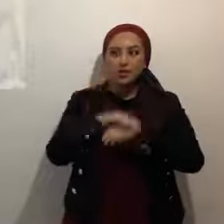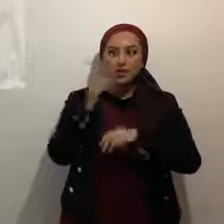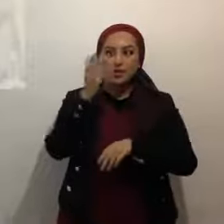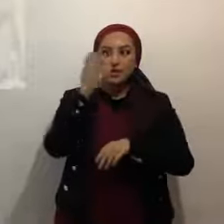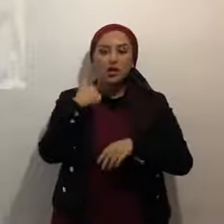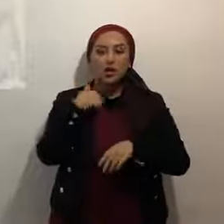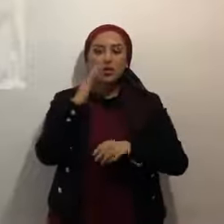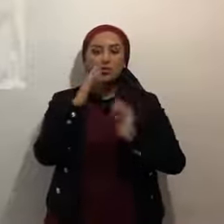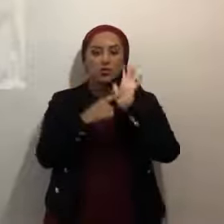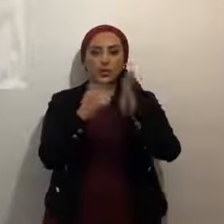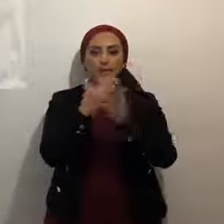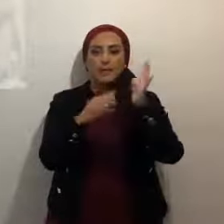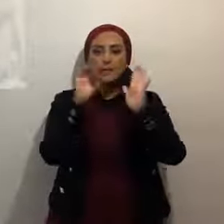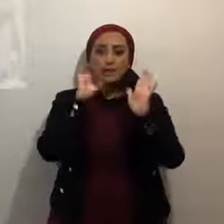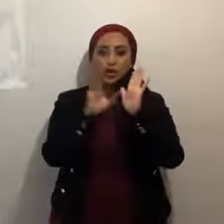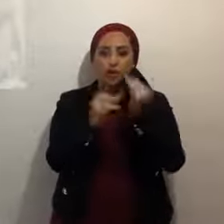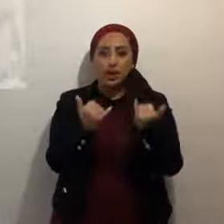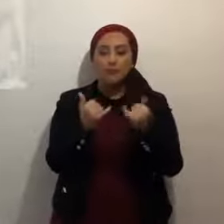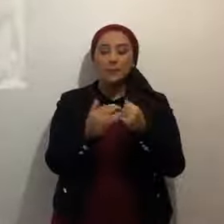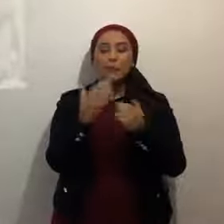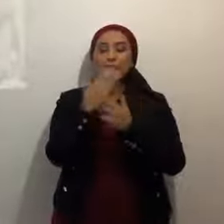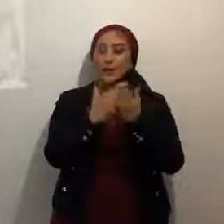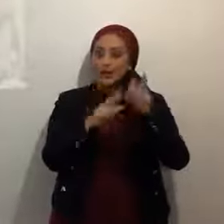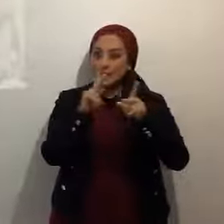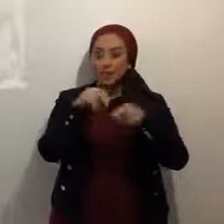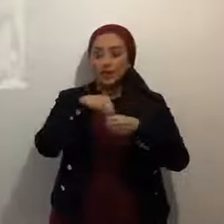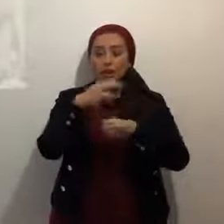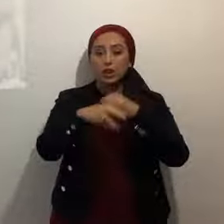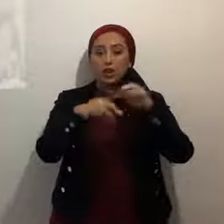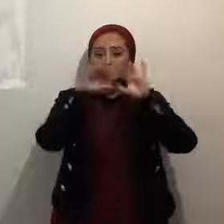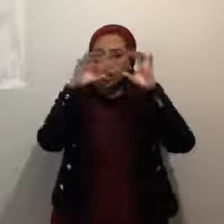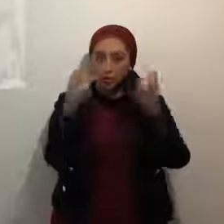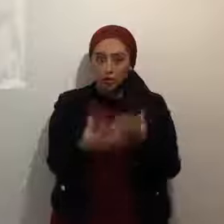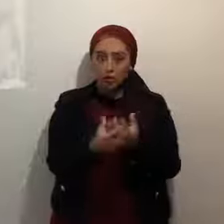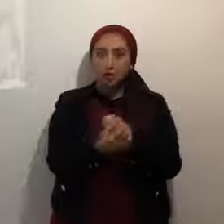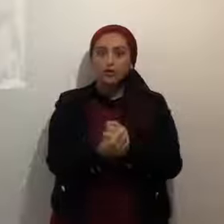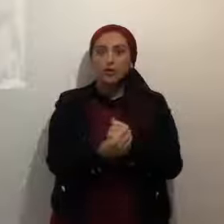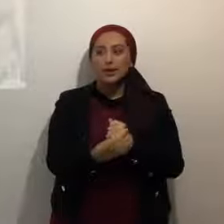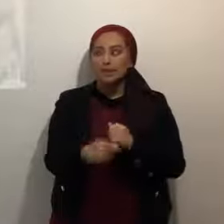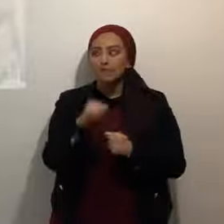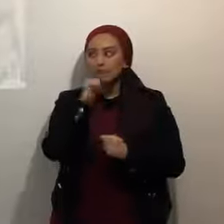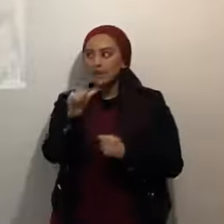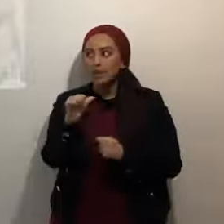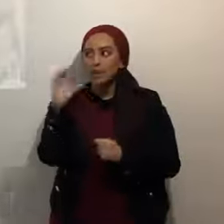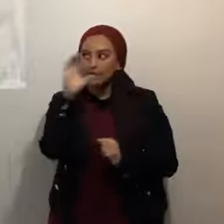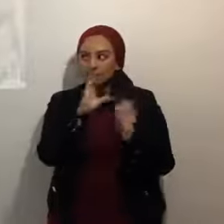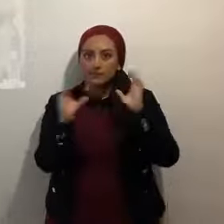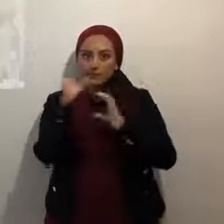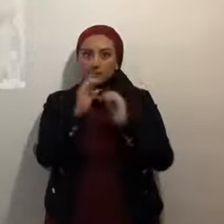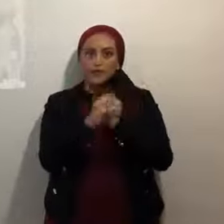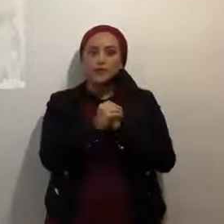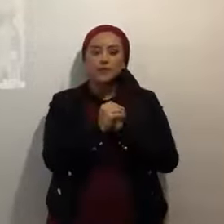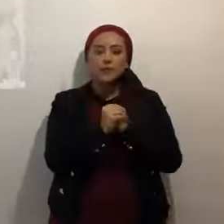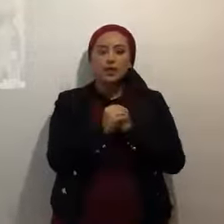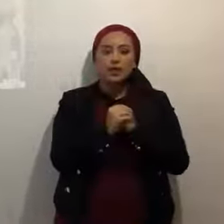unas diapositivas, la mayoría de las personas en el mundo no están buscando guardar Torah,